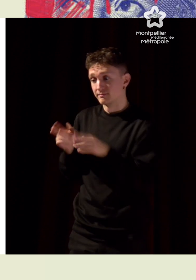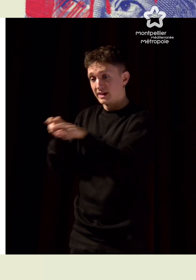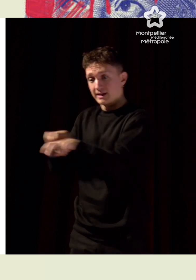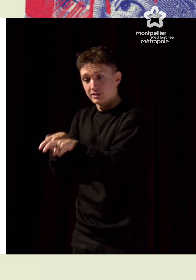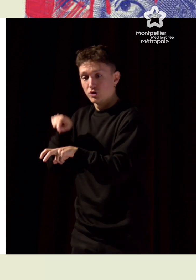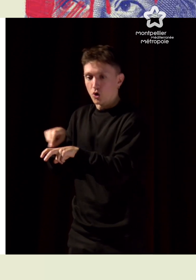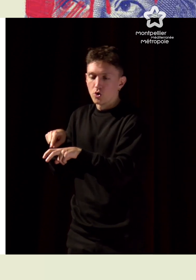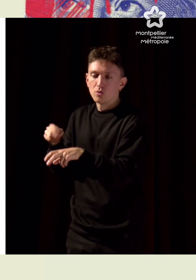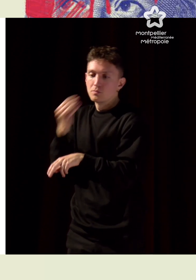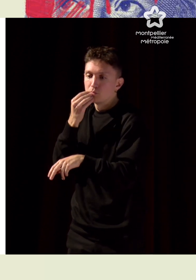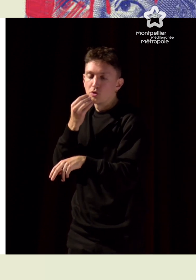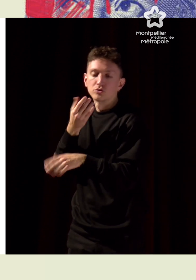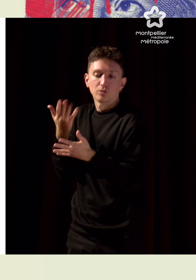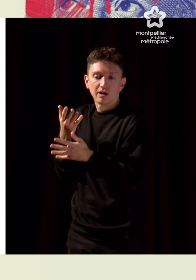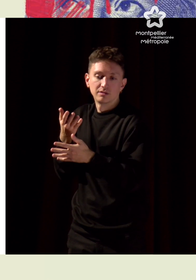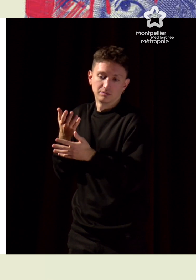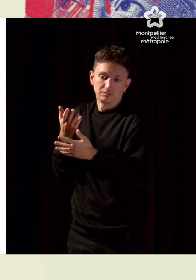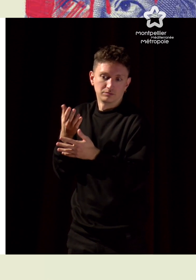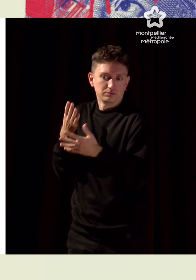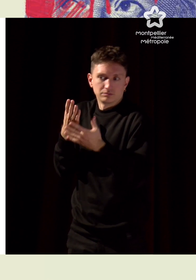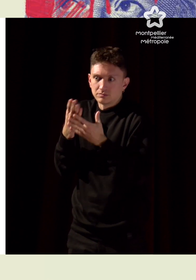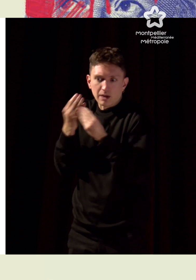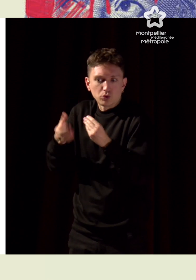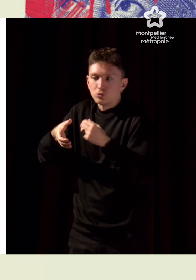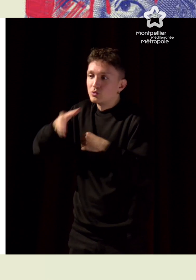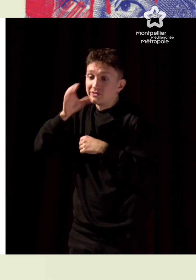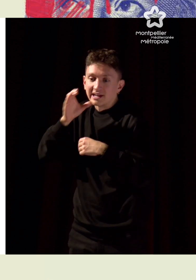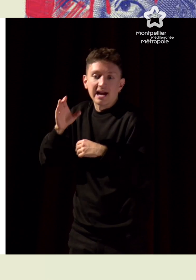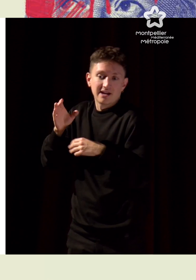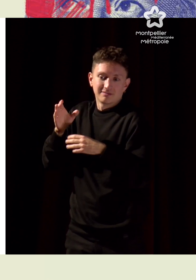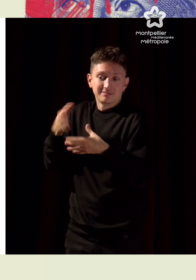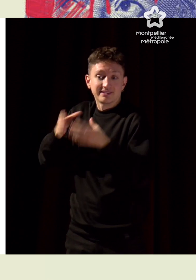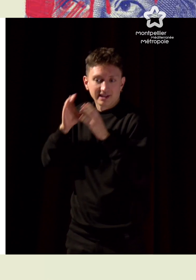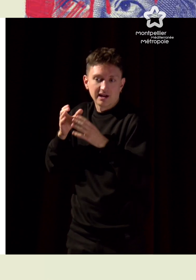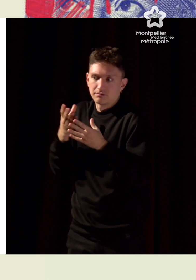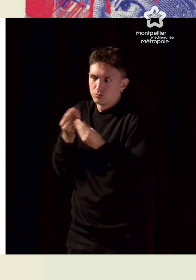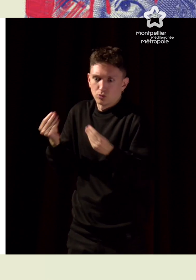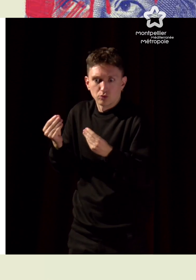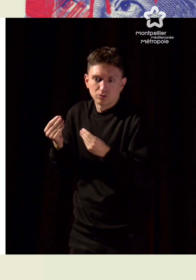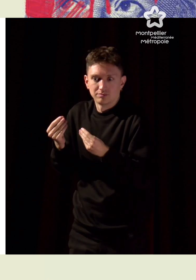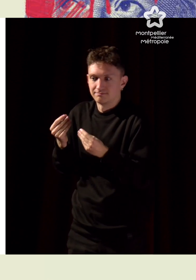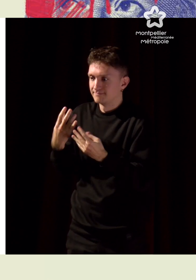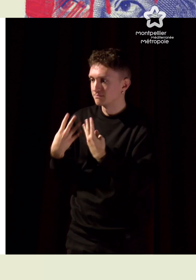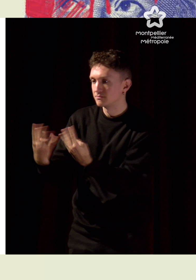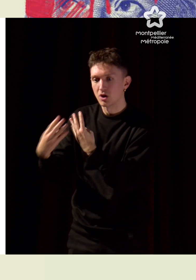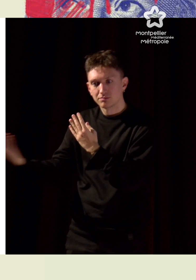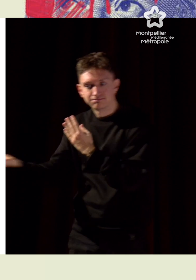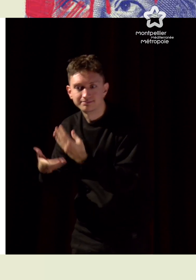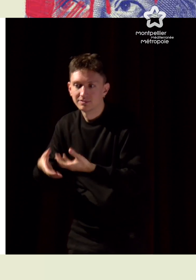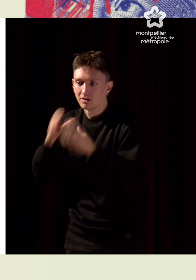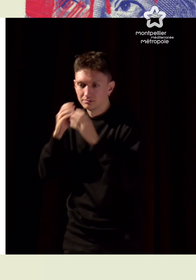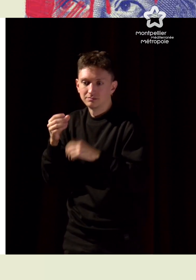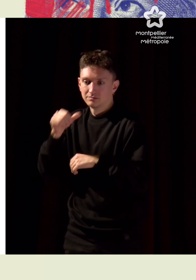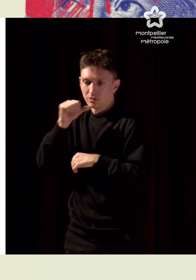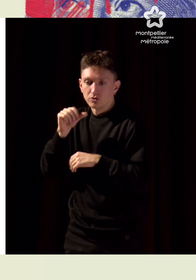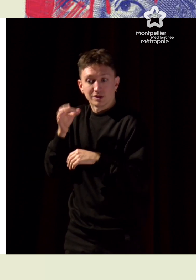ils ont une alimentation riche en carbohydrates, c'est-à-dire en céréales, et ils n'ont pas beaucoup de protéines.